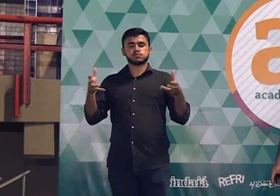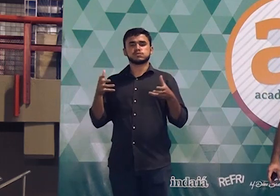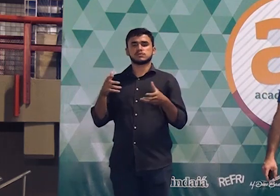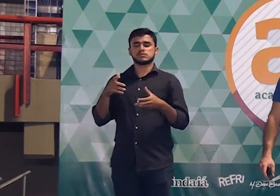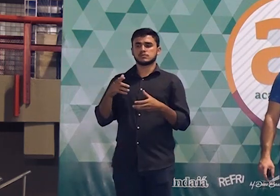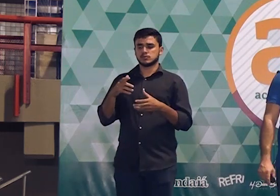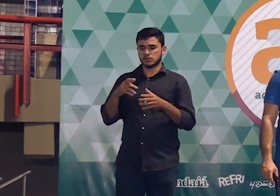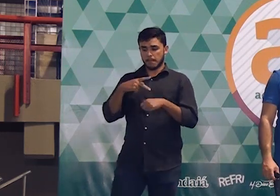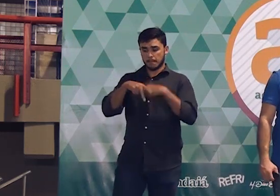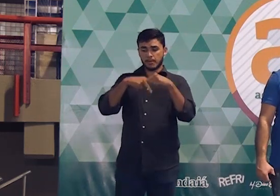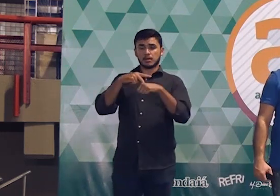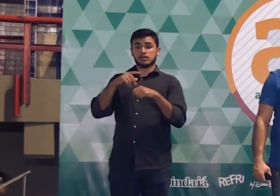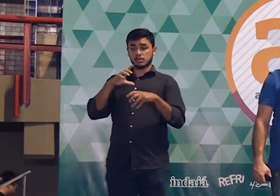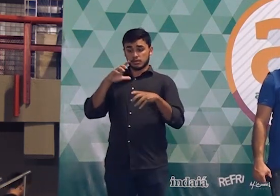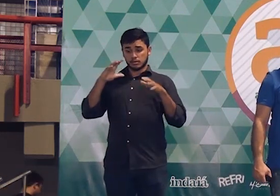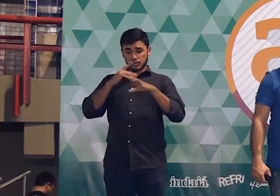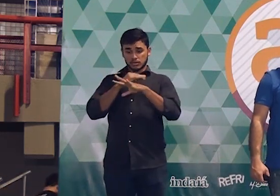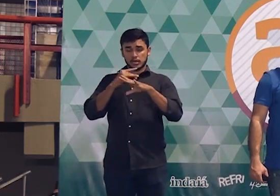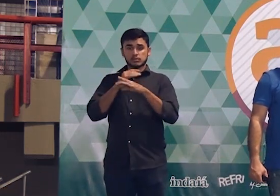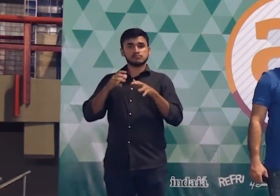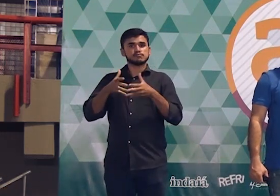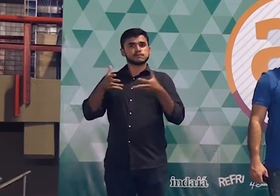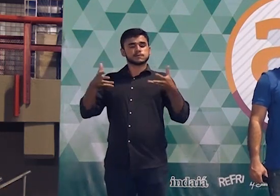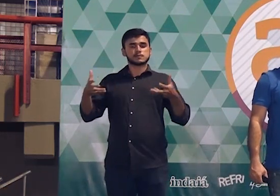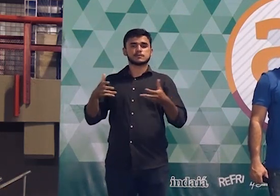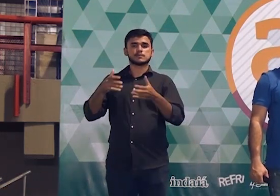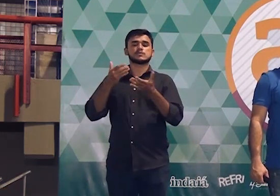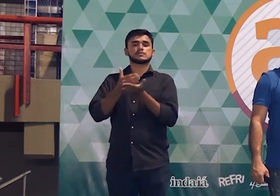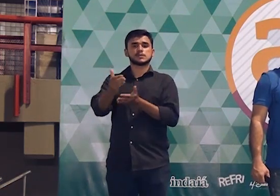a segunda Revolução Industrial, Trigueiro?